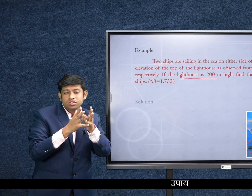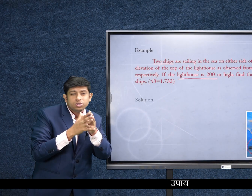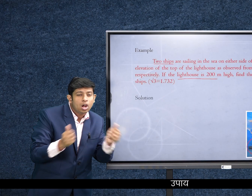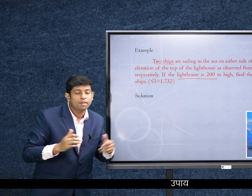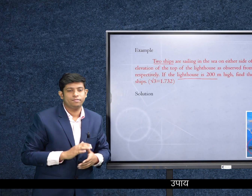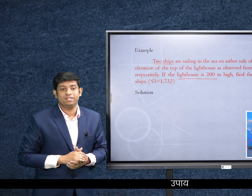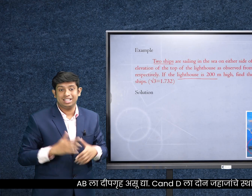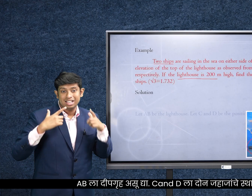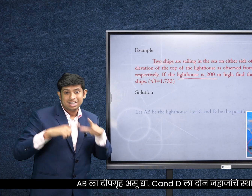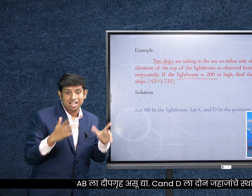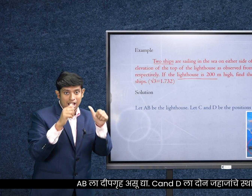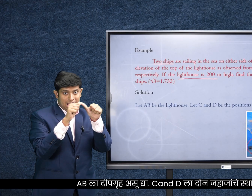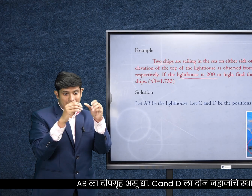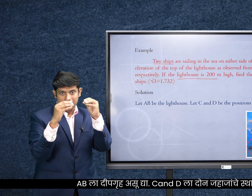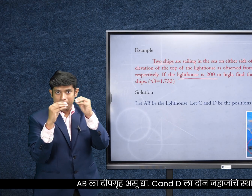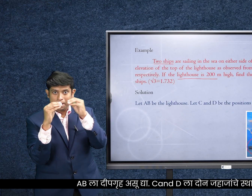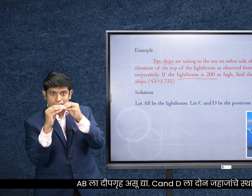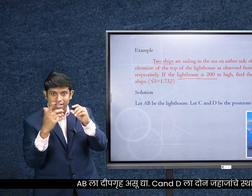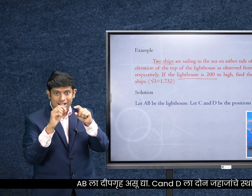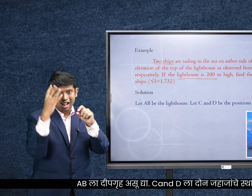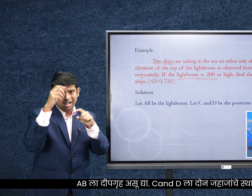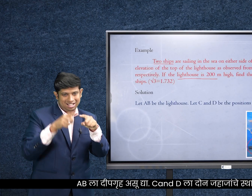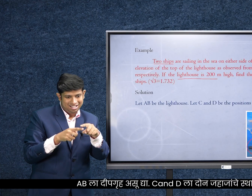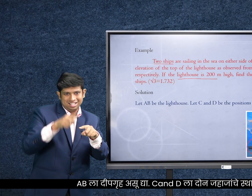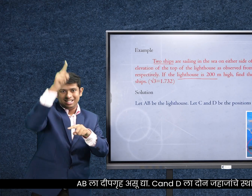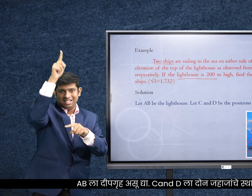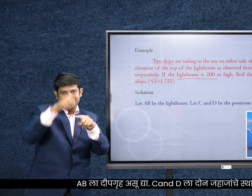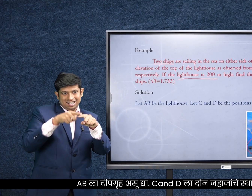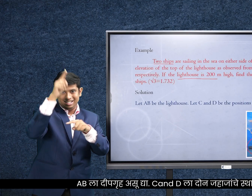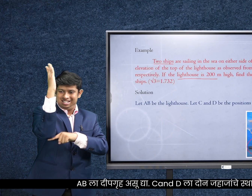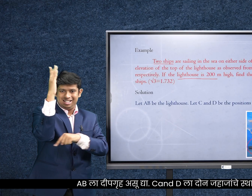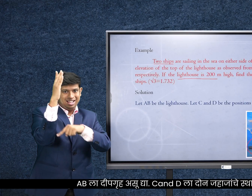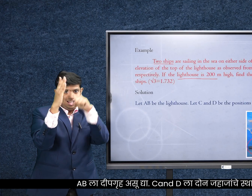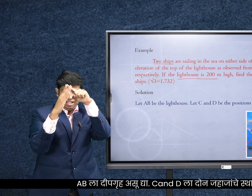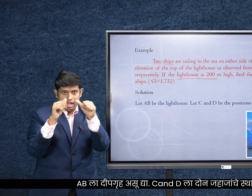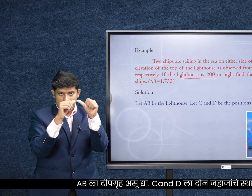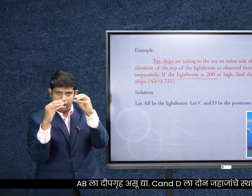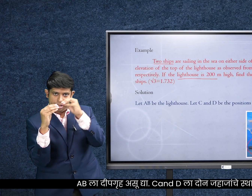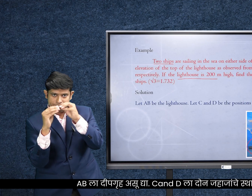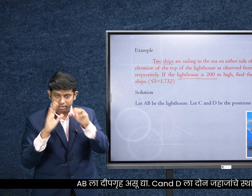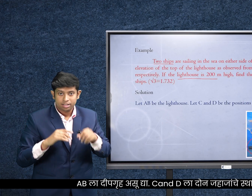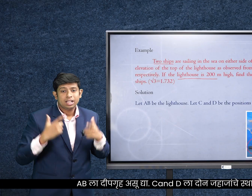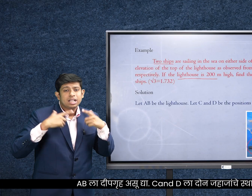उपाय: ए बीला दीपगृह असू द्या. कॅन्ड डीला 2 जहाजांचे स्थान समजा.